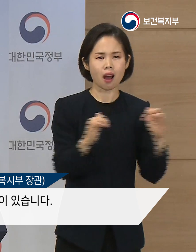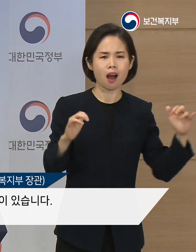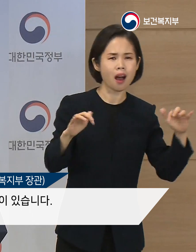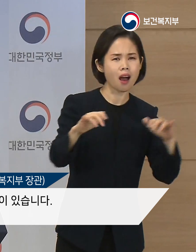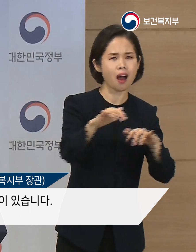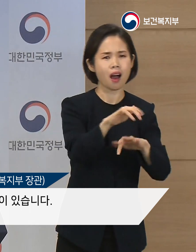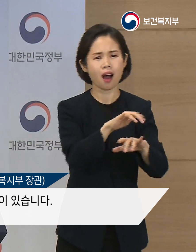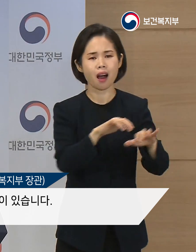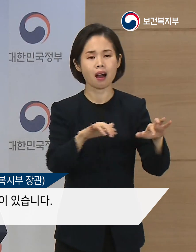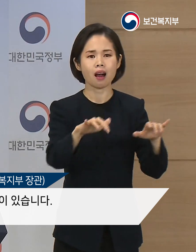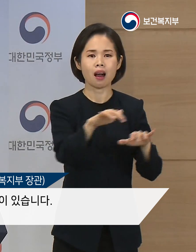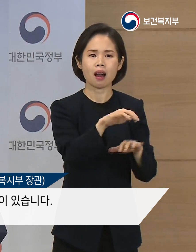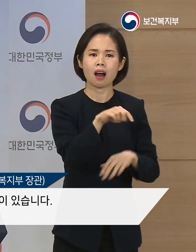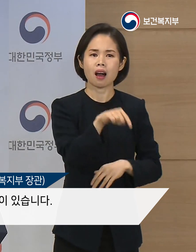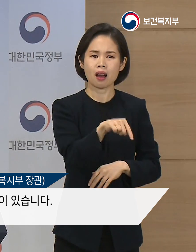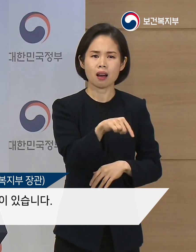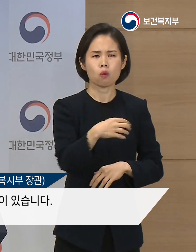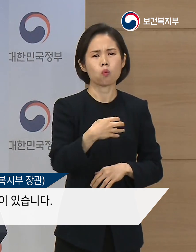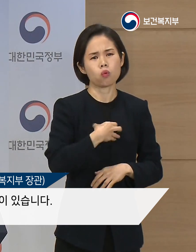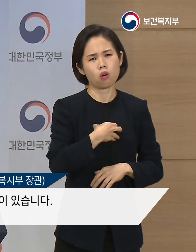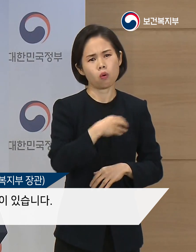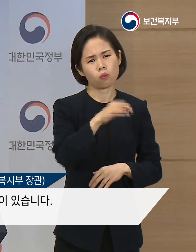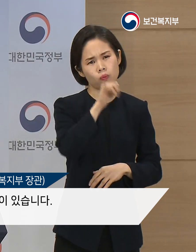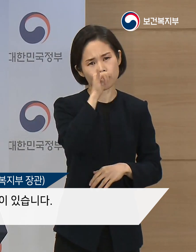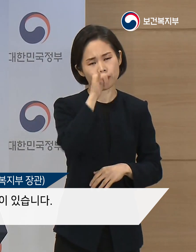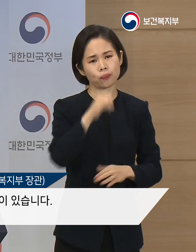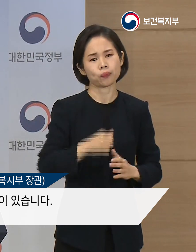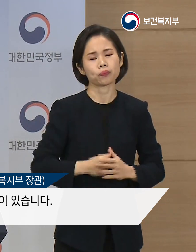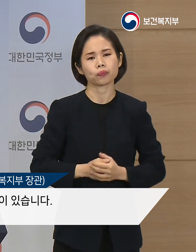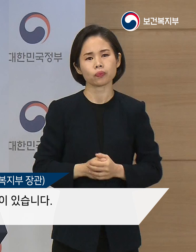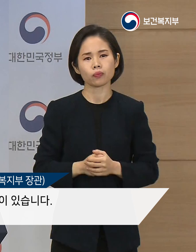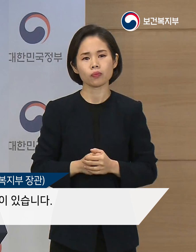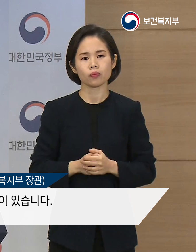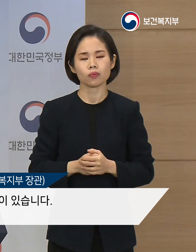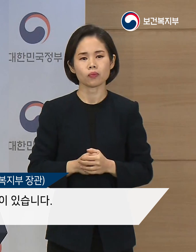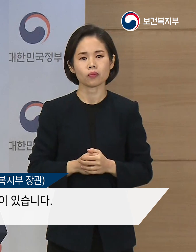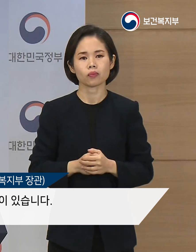관광지에서 다수가 밀집될 위험성이 있습니다.